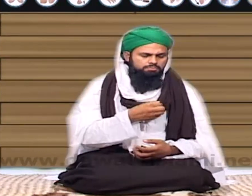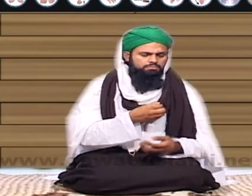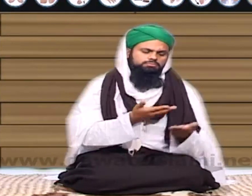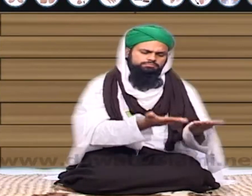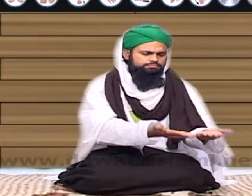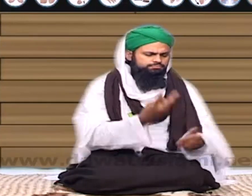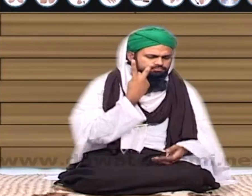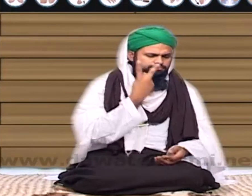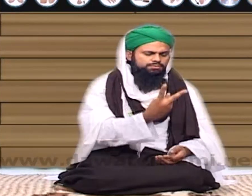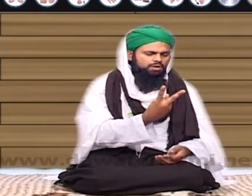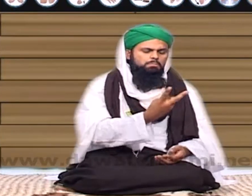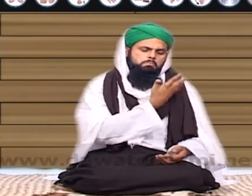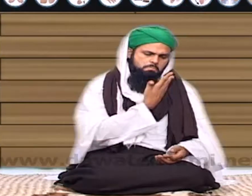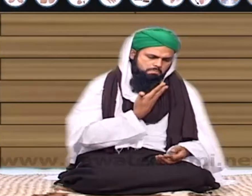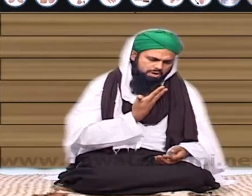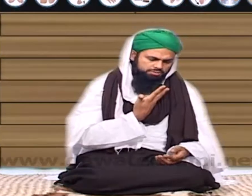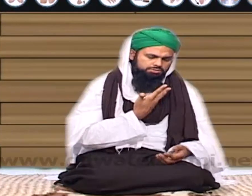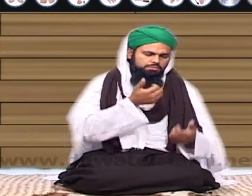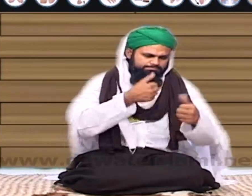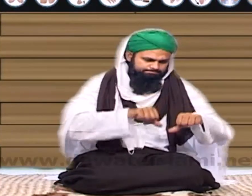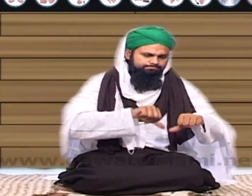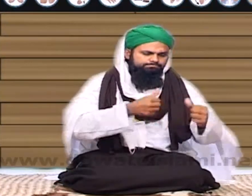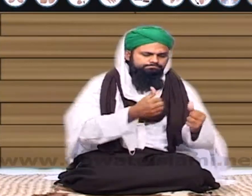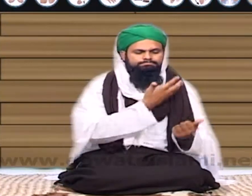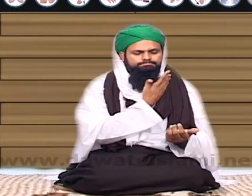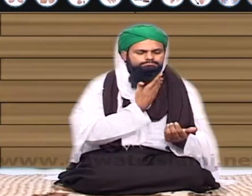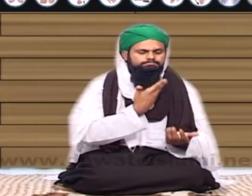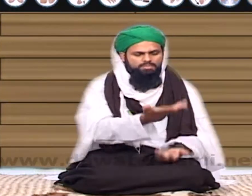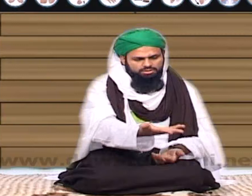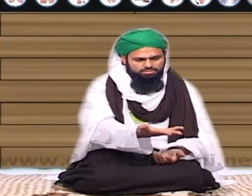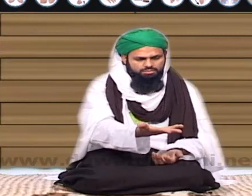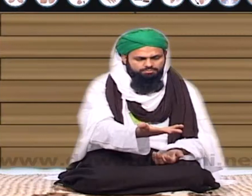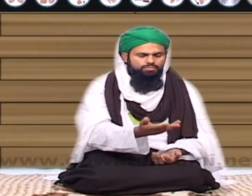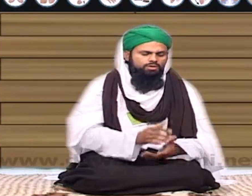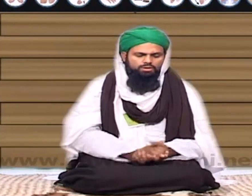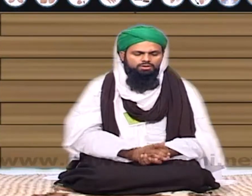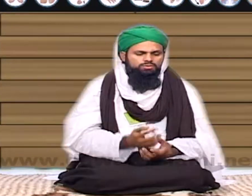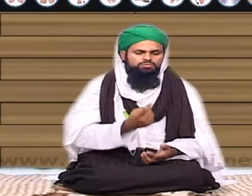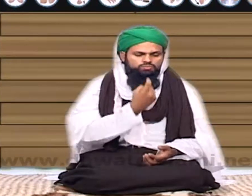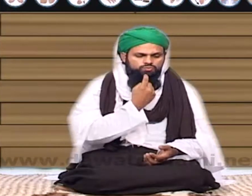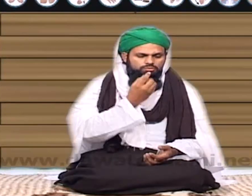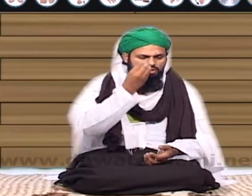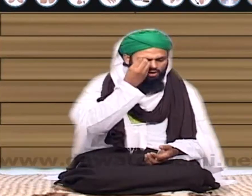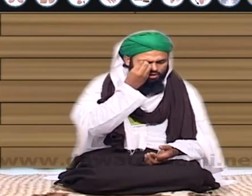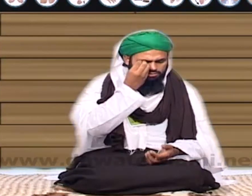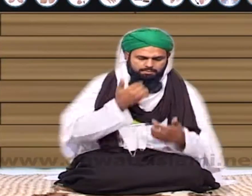کچا ہے، پکا ہے، جو کچھ ہے آپ کے سامنے ہے، یا اس کی صحیح سی حقیقت بیان کر دی جائے کہ میں اگر قسم کھا کر کہہ دوں گا تو آپ کو اعتبار آ